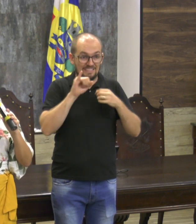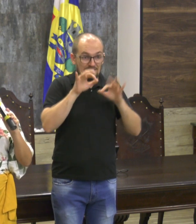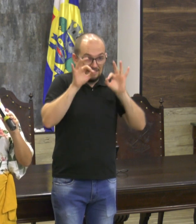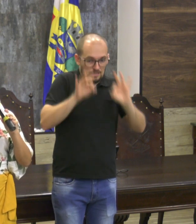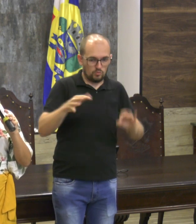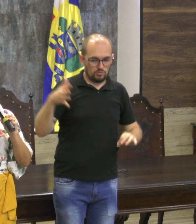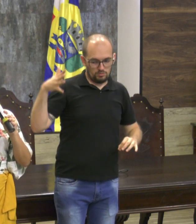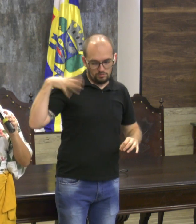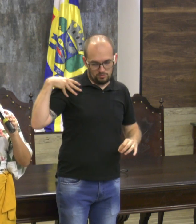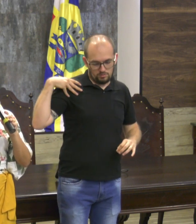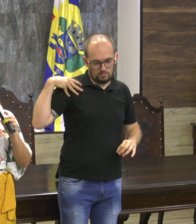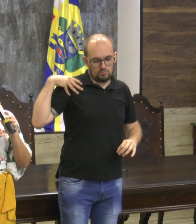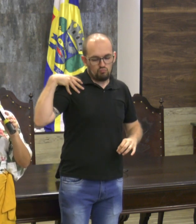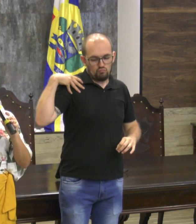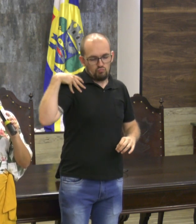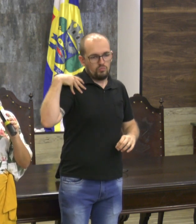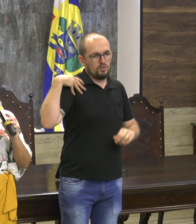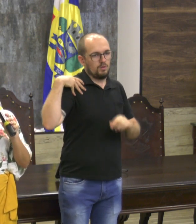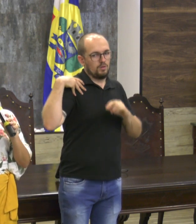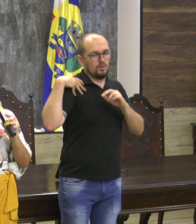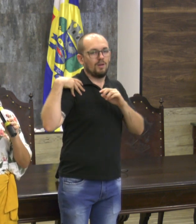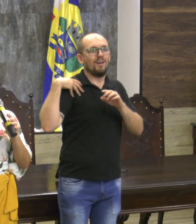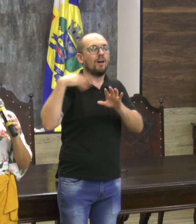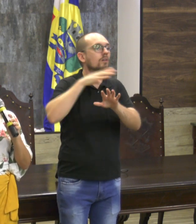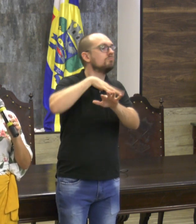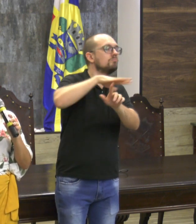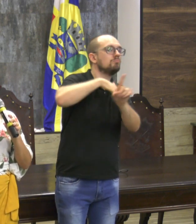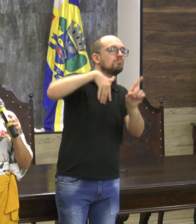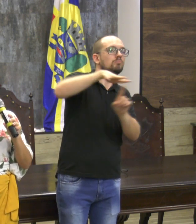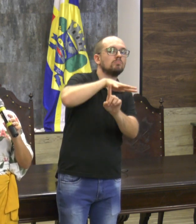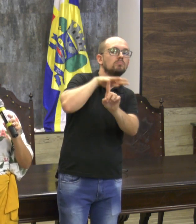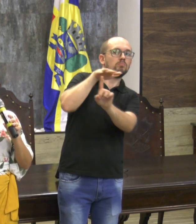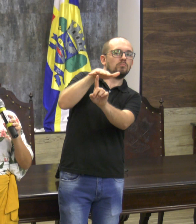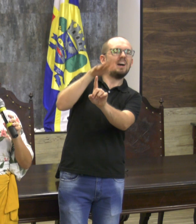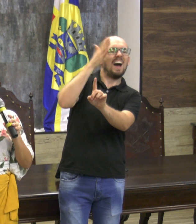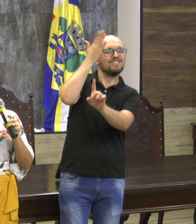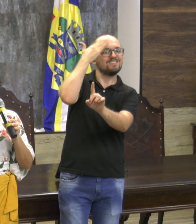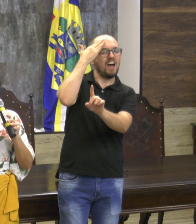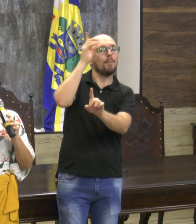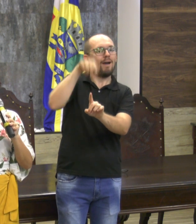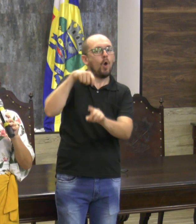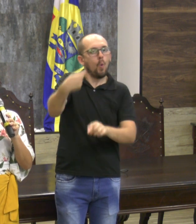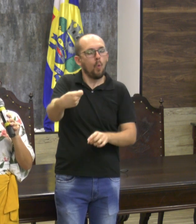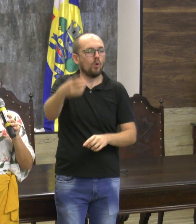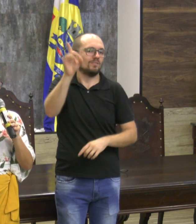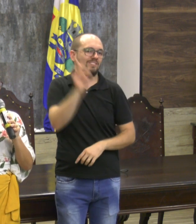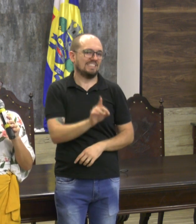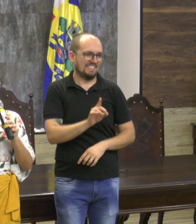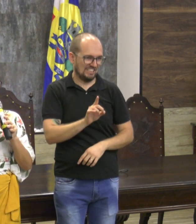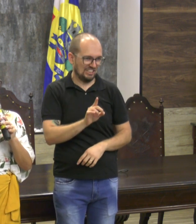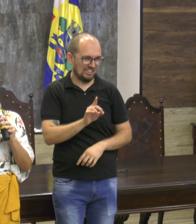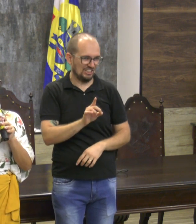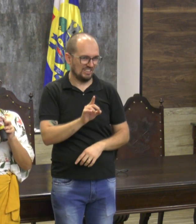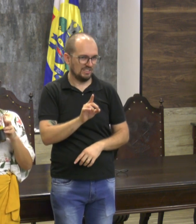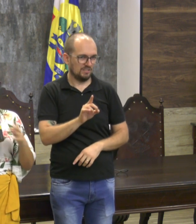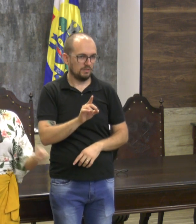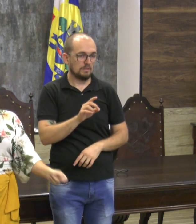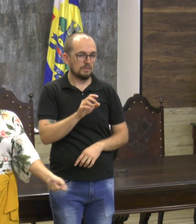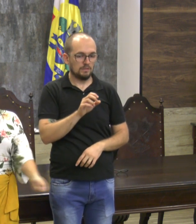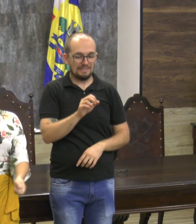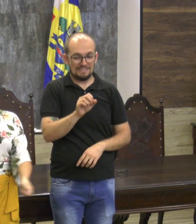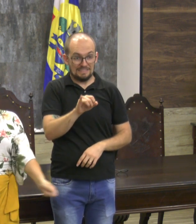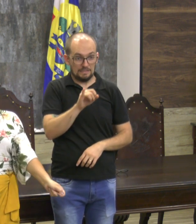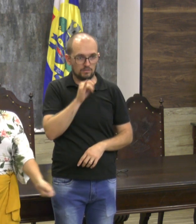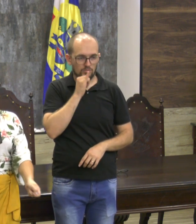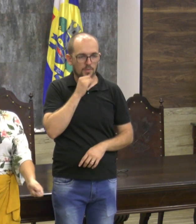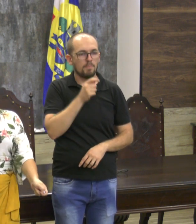percebe que tem uma pessoa com necessidades especiais. Né? Então, a sociedade, quando a gente vê alguém